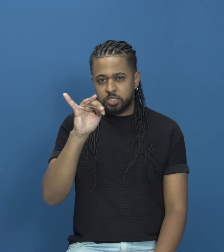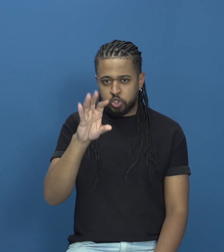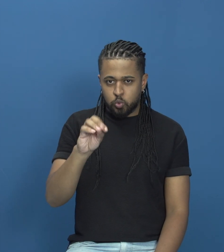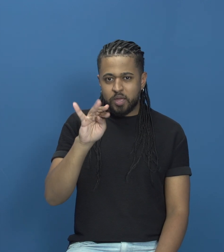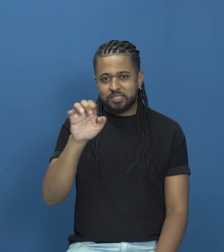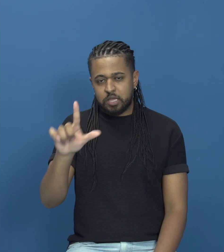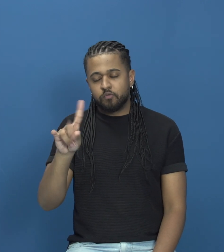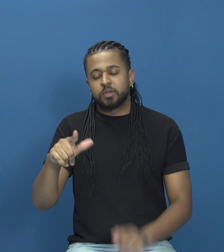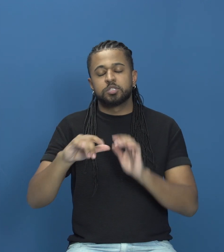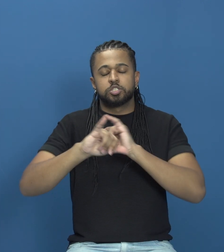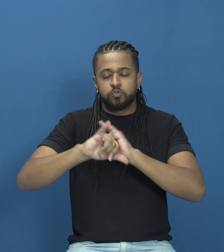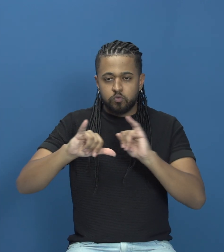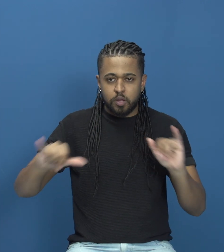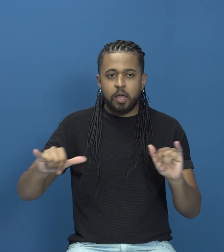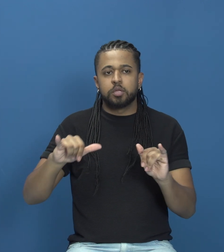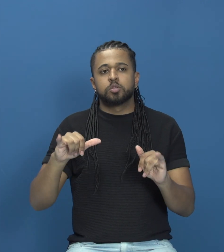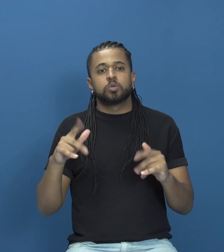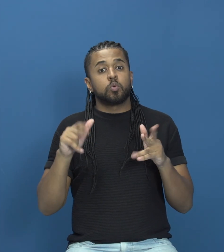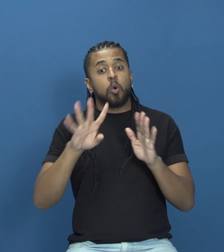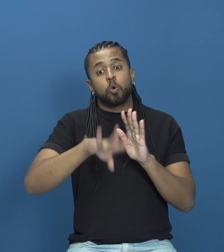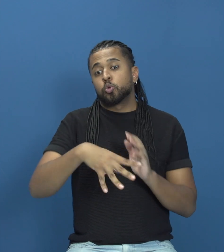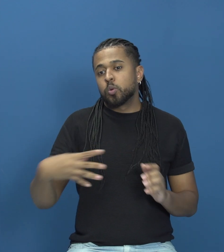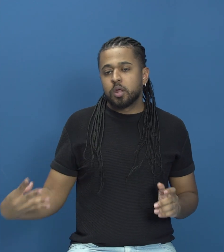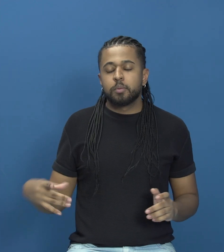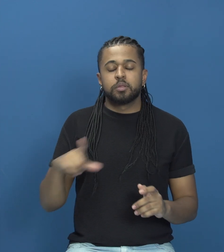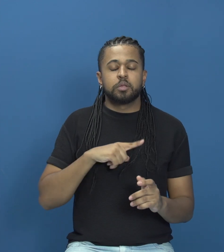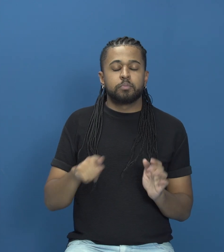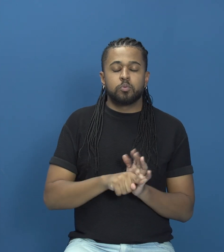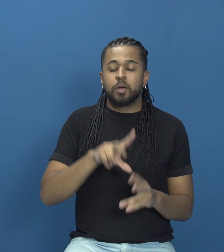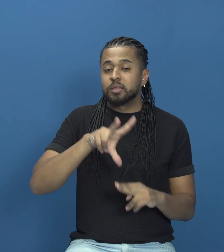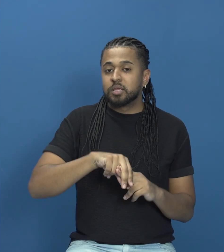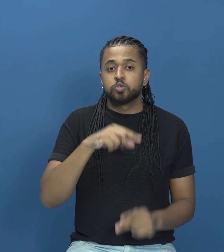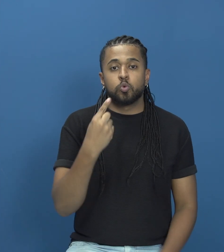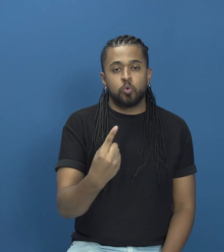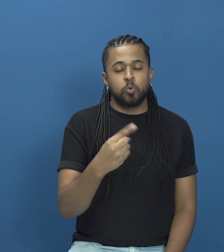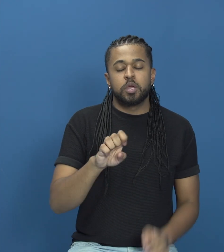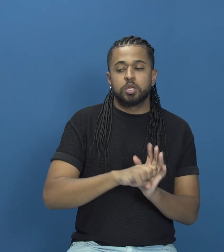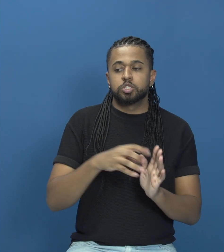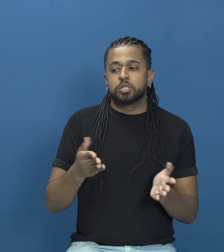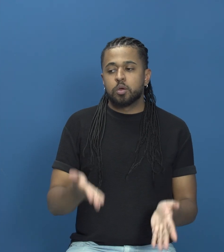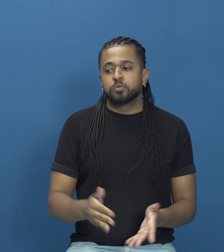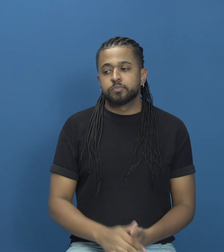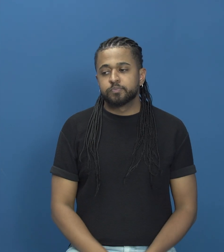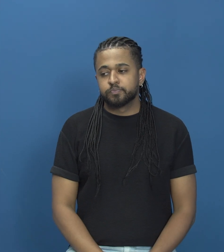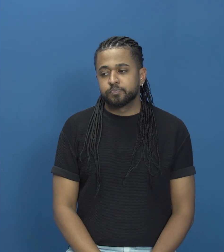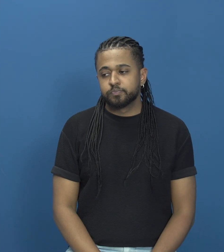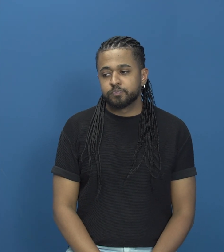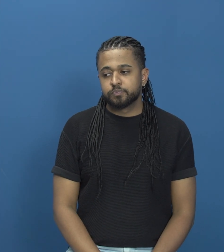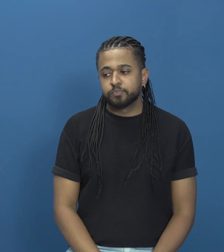será divulgado e publicado de acordo com o cronograma elencado no anexo 1 do presente edital.